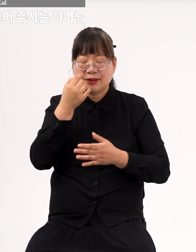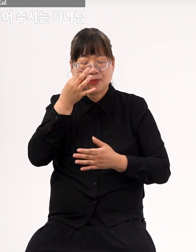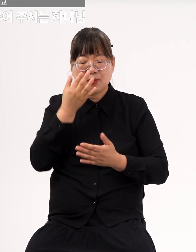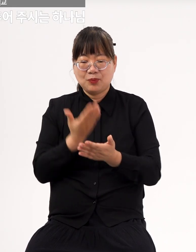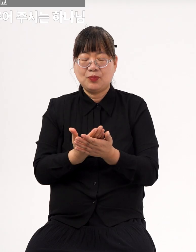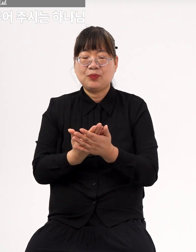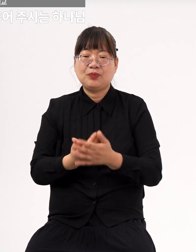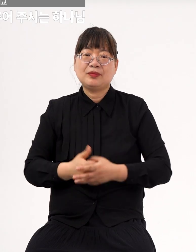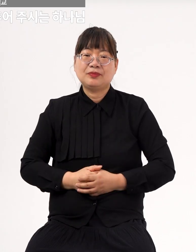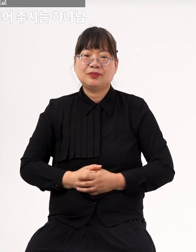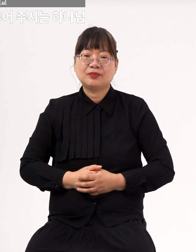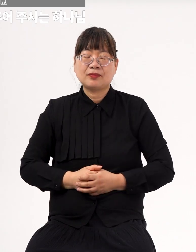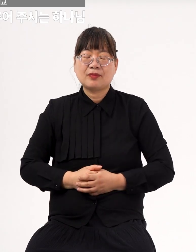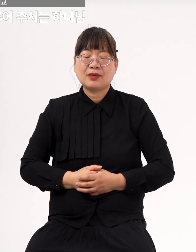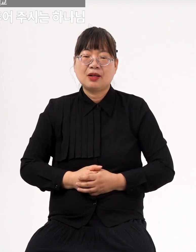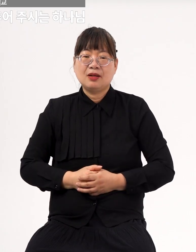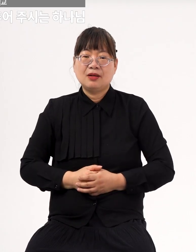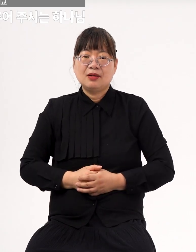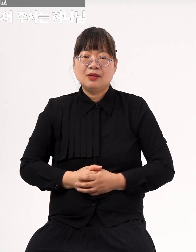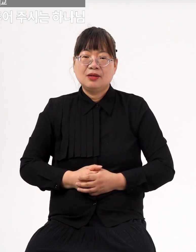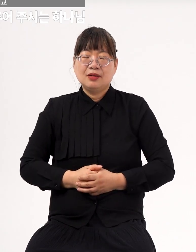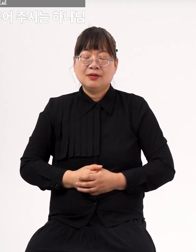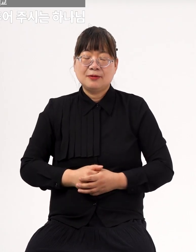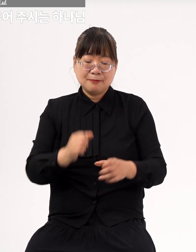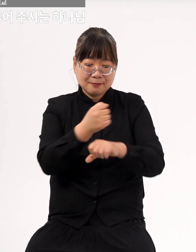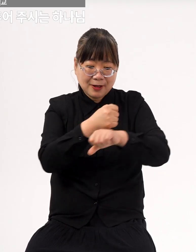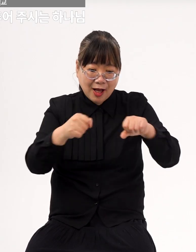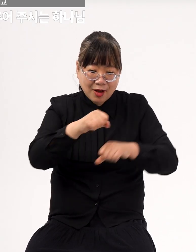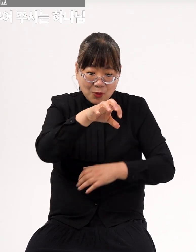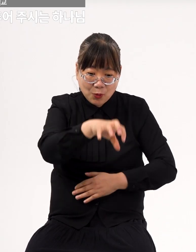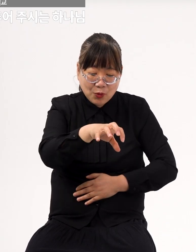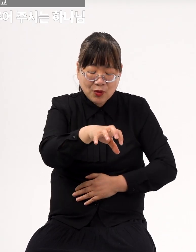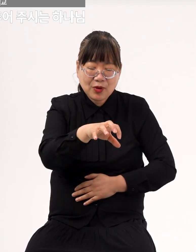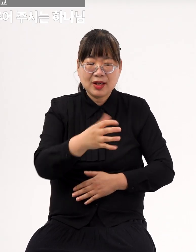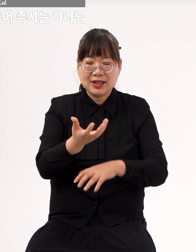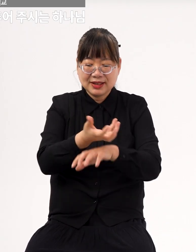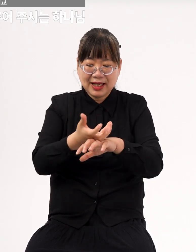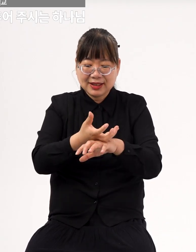주십시오. 타작마당에 이렇게 양털 한